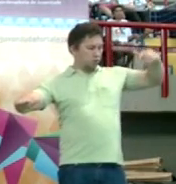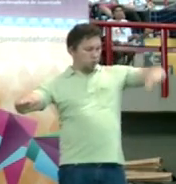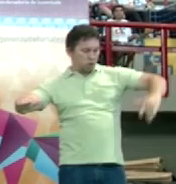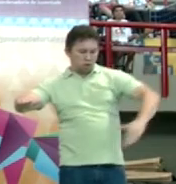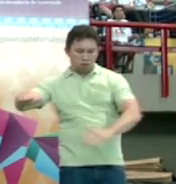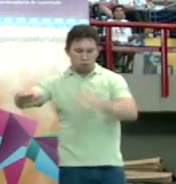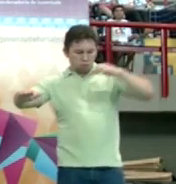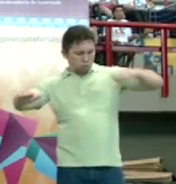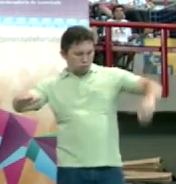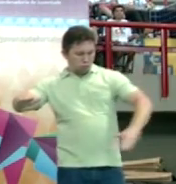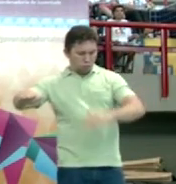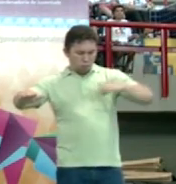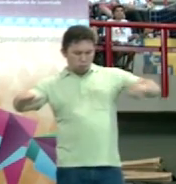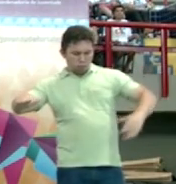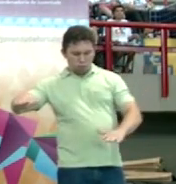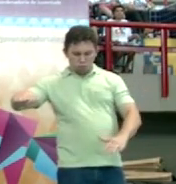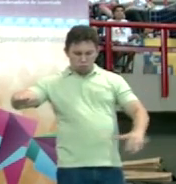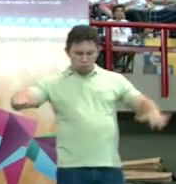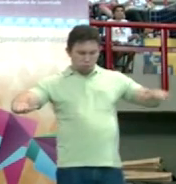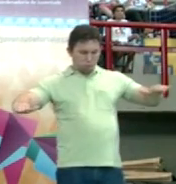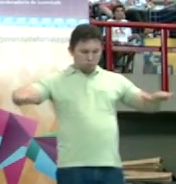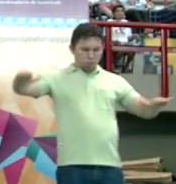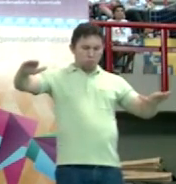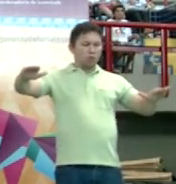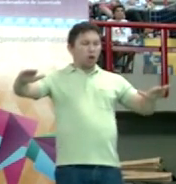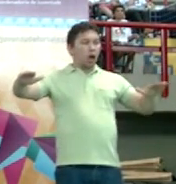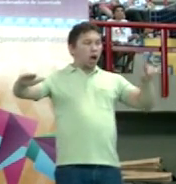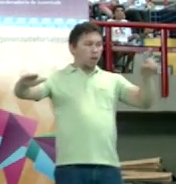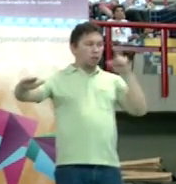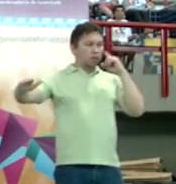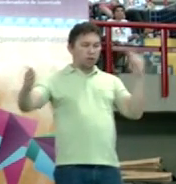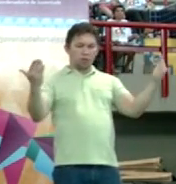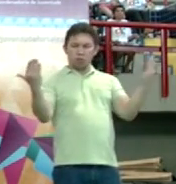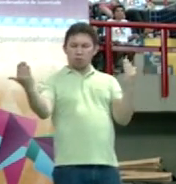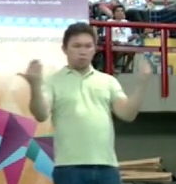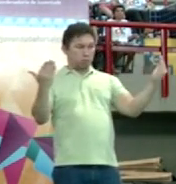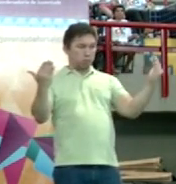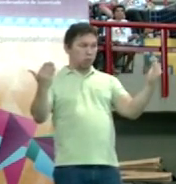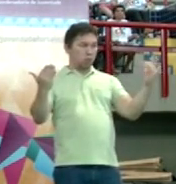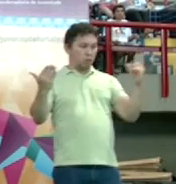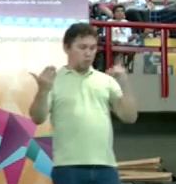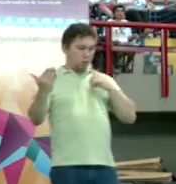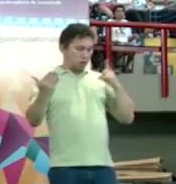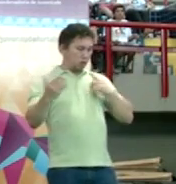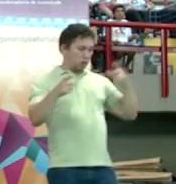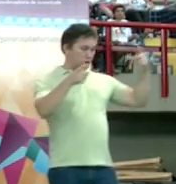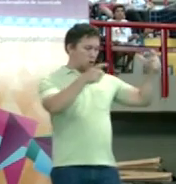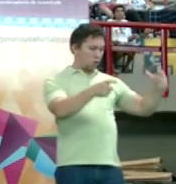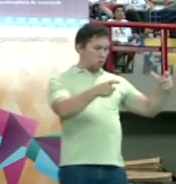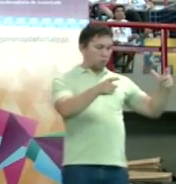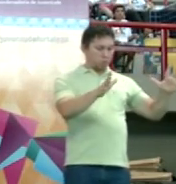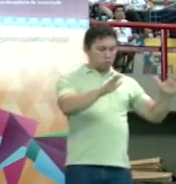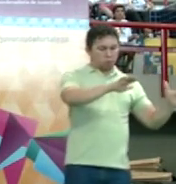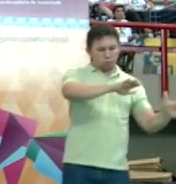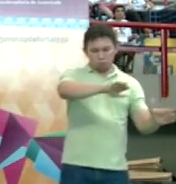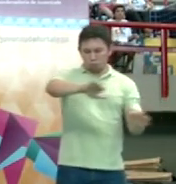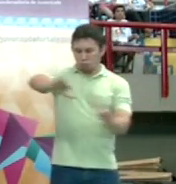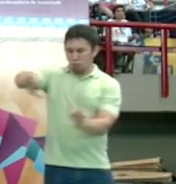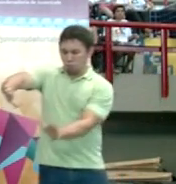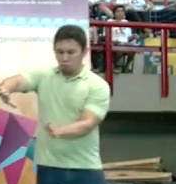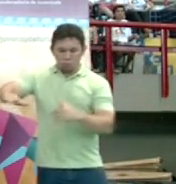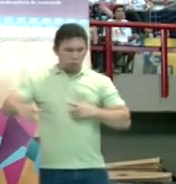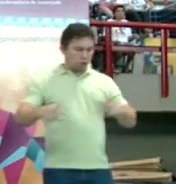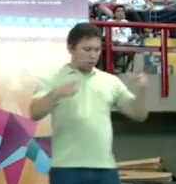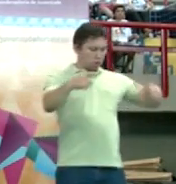é? É isso que eu quero que vocês façam analogia. Se eu tenho um local que tem um